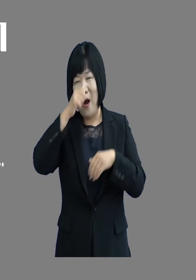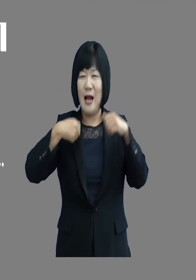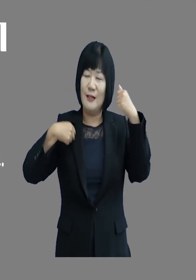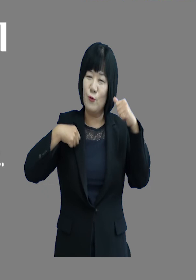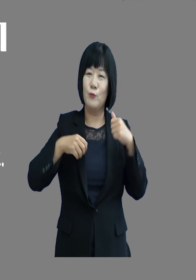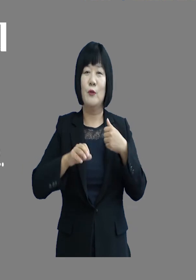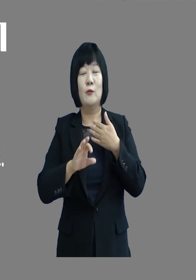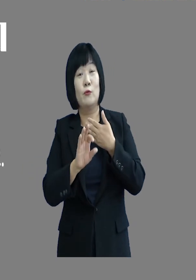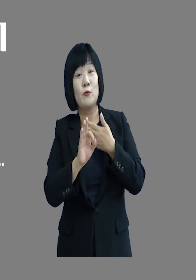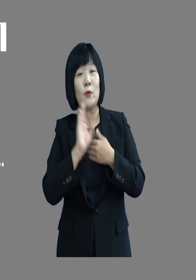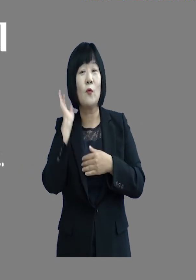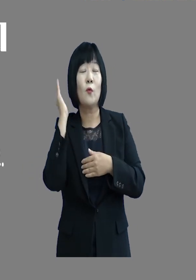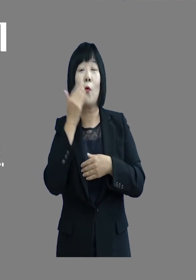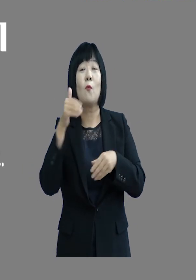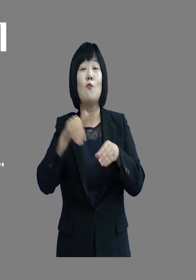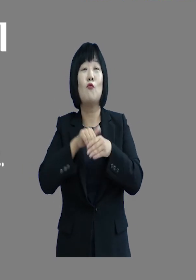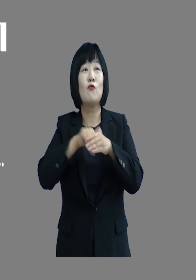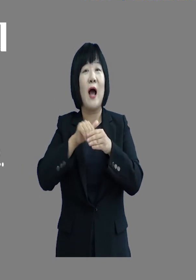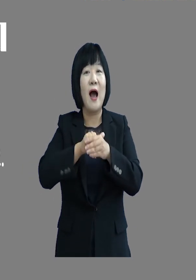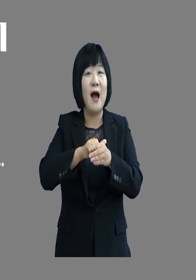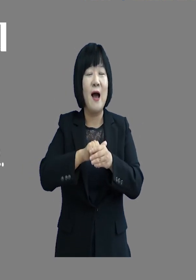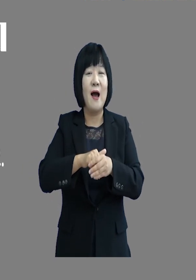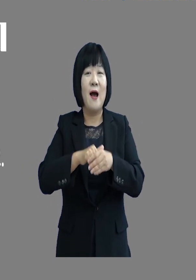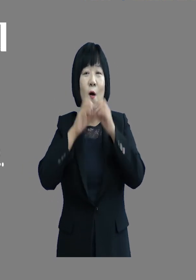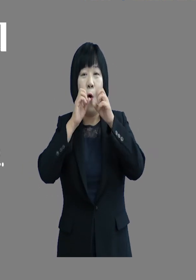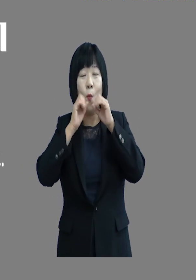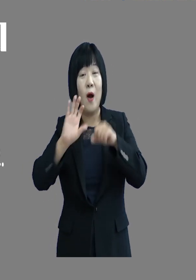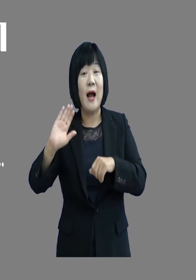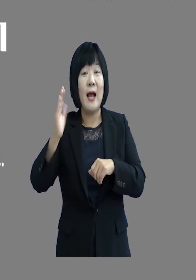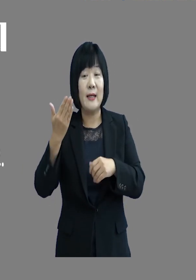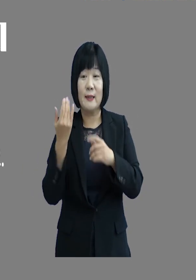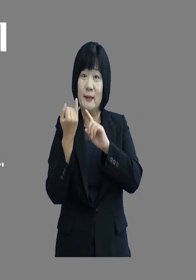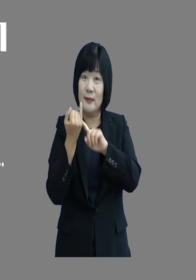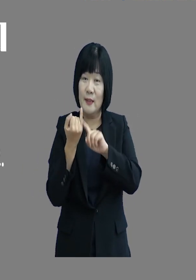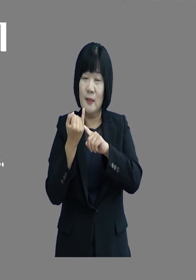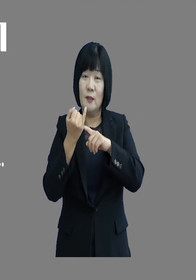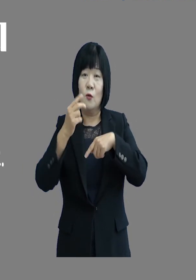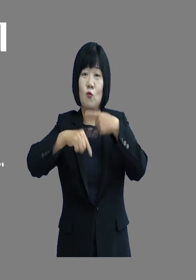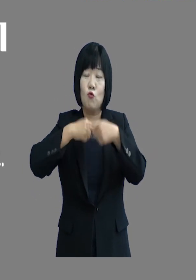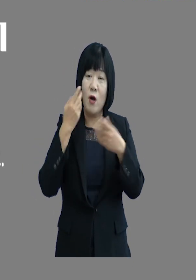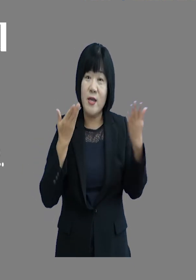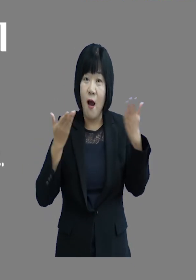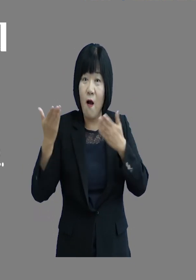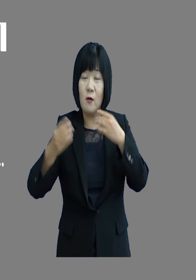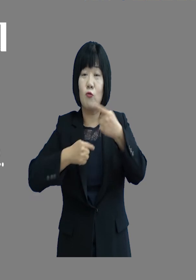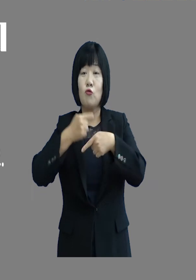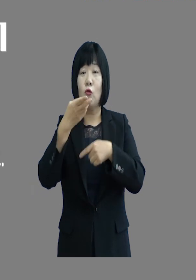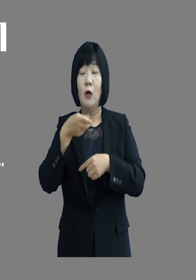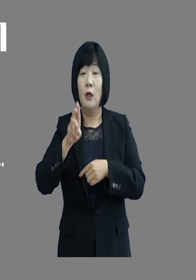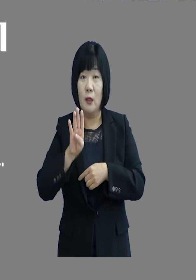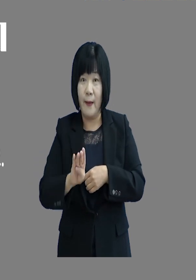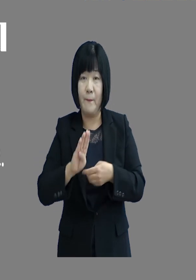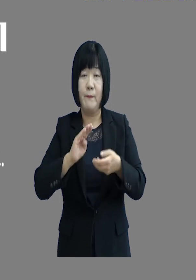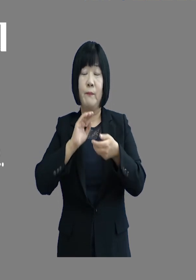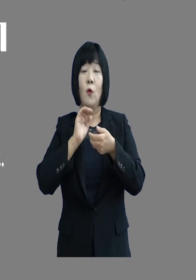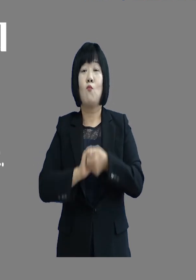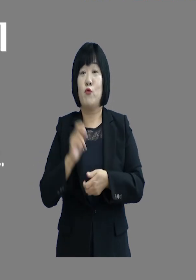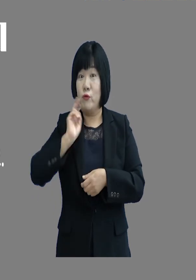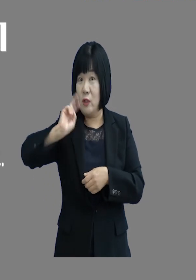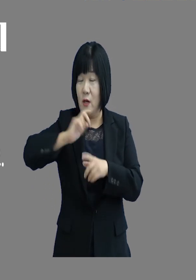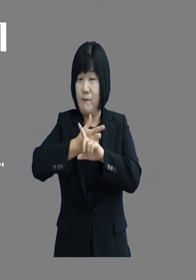농인 문화를 전파하고 있는 김지연 씨. 수어 연극, 수어 랩, 수어 뮤지컬 등 이미 다양한